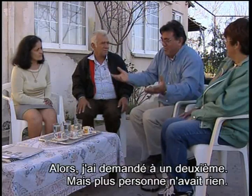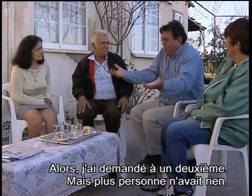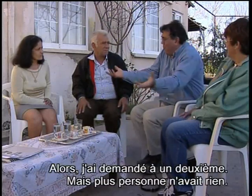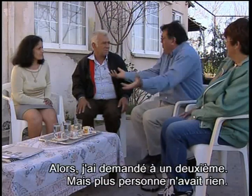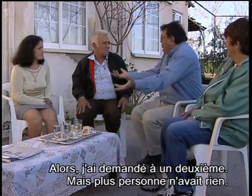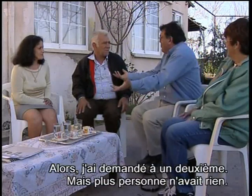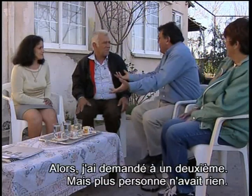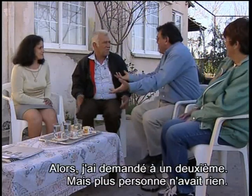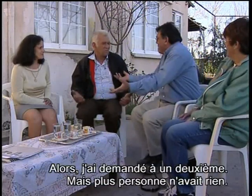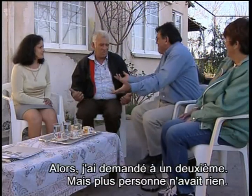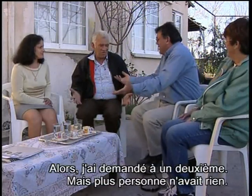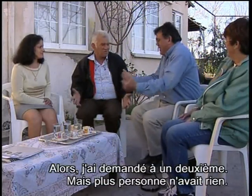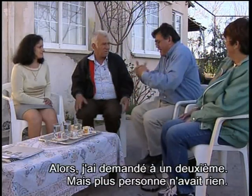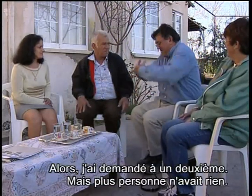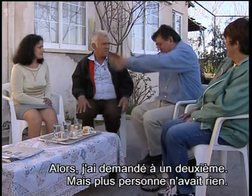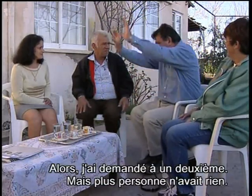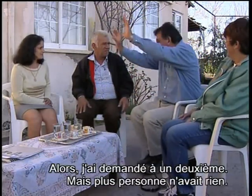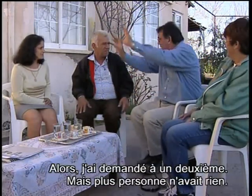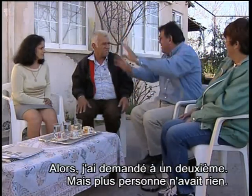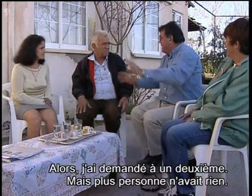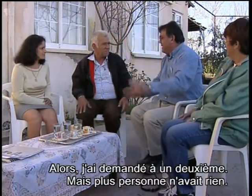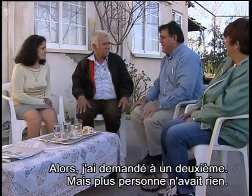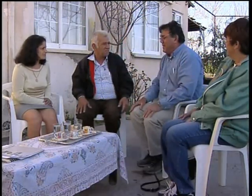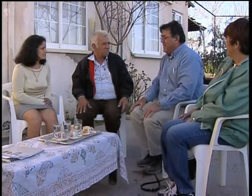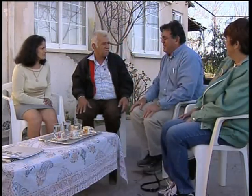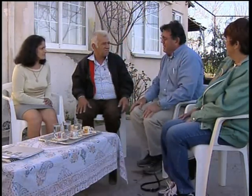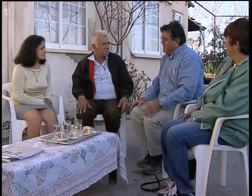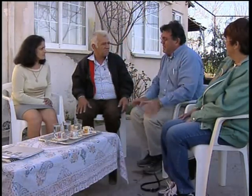j'ai demandé un deuxième. Mais plus personne n'avait rien.